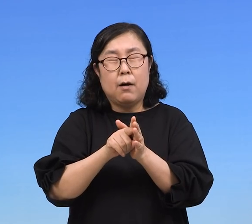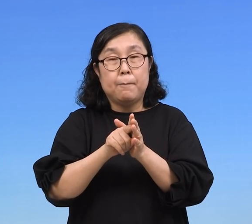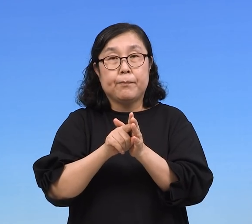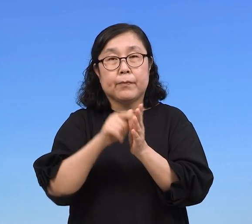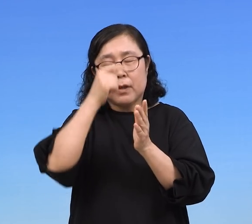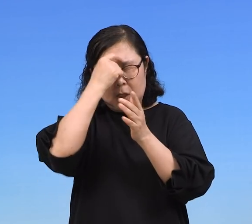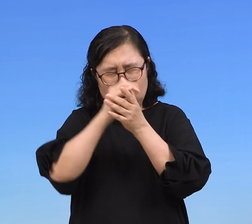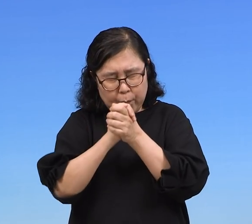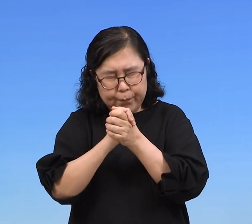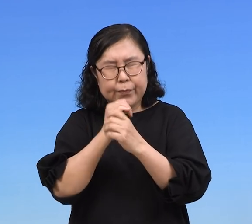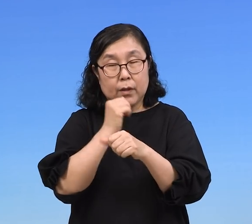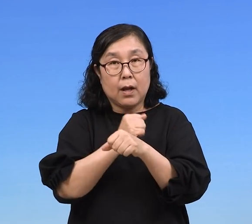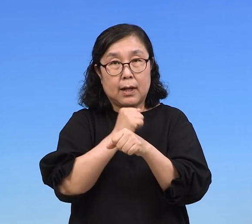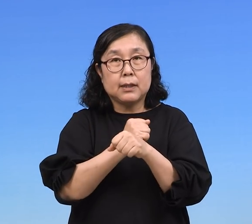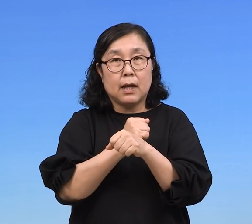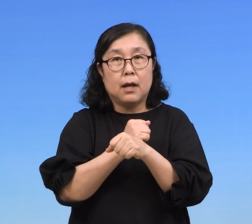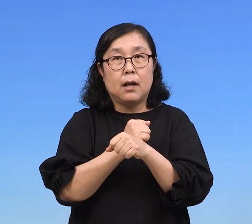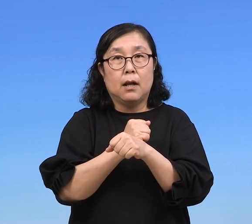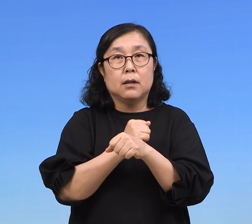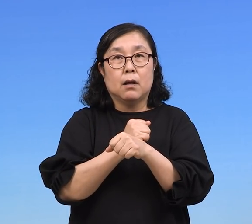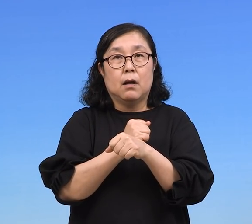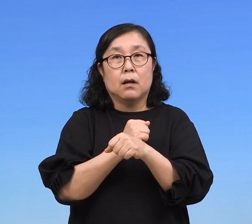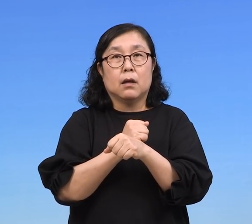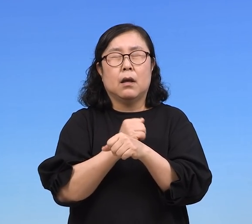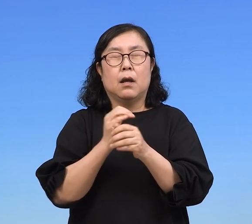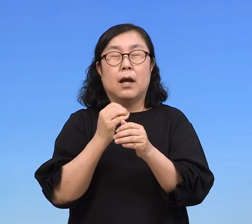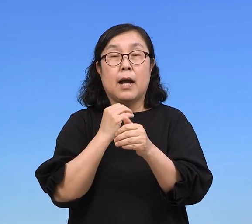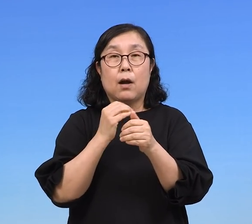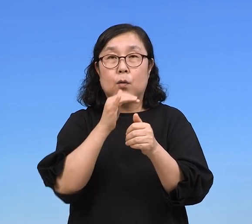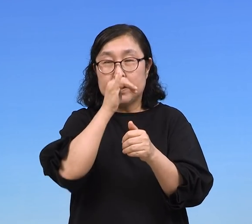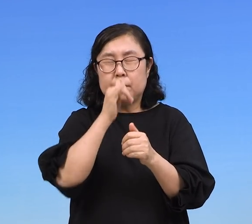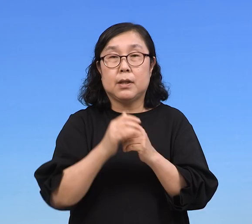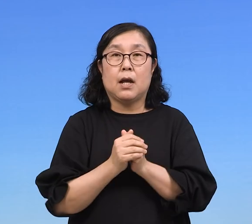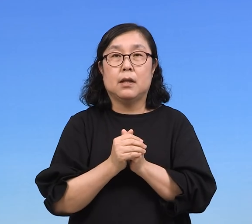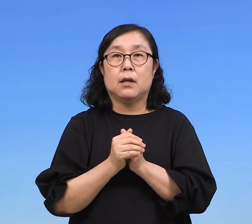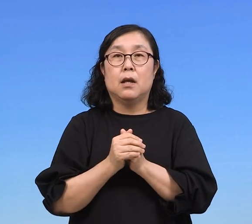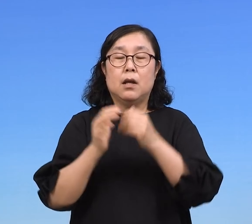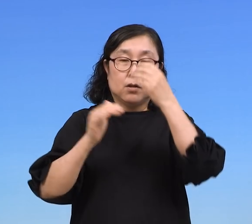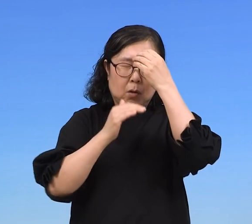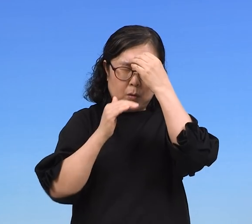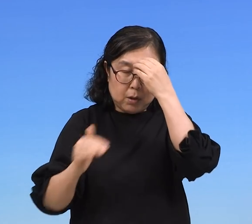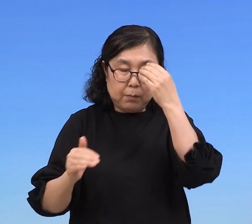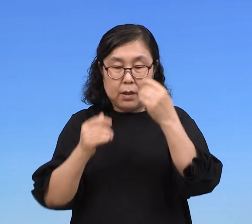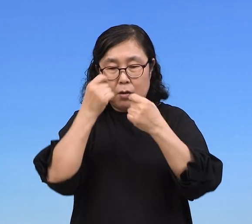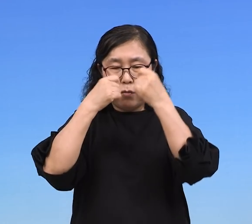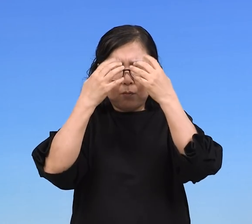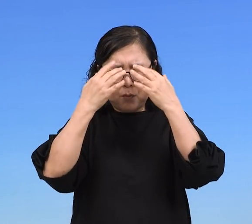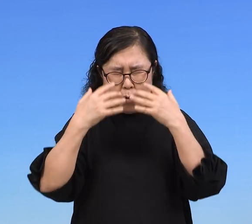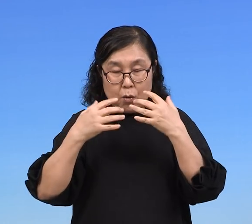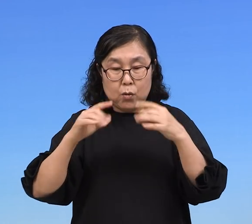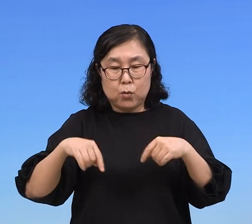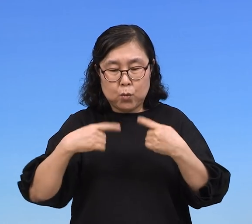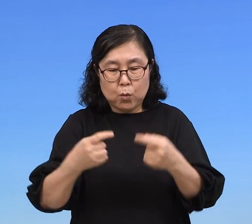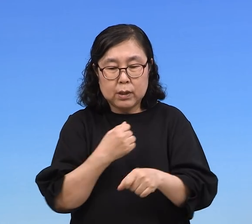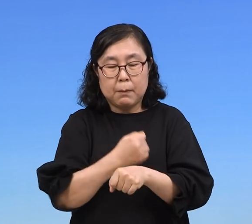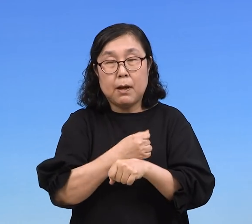기도하자. 성도님들이 지금 눈물로 이 일에 동참하려고 그렇게 눈물을 흘리시는데, 이거를 제가